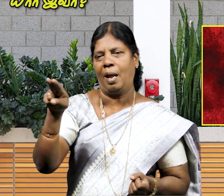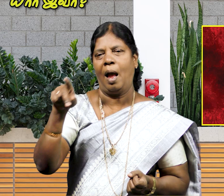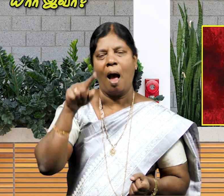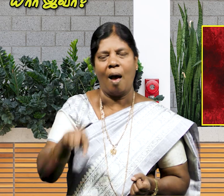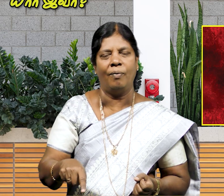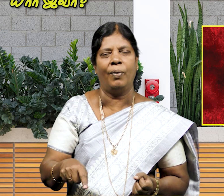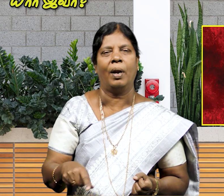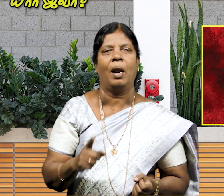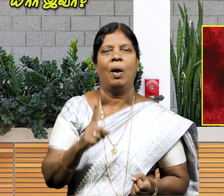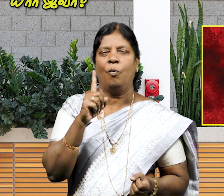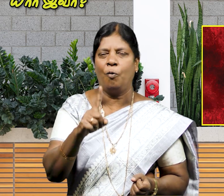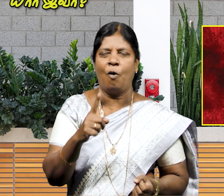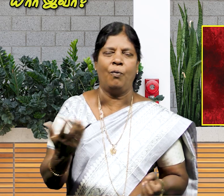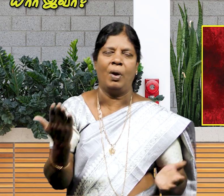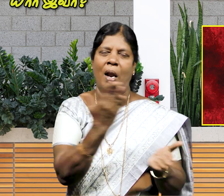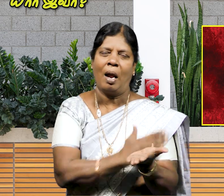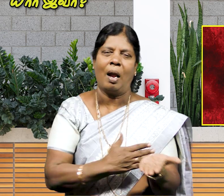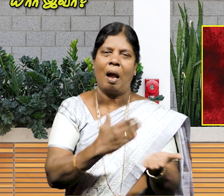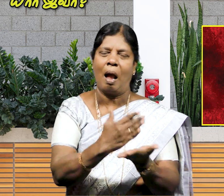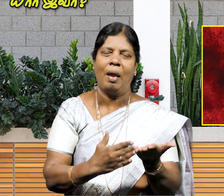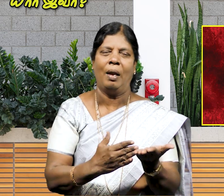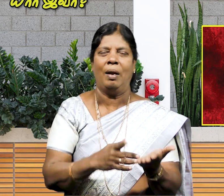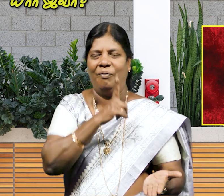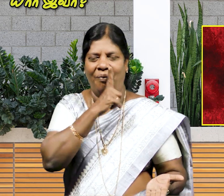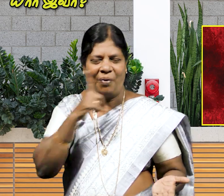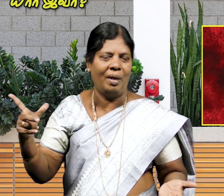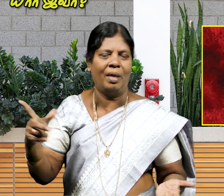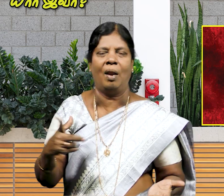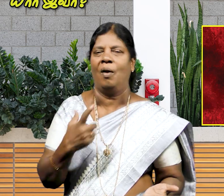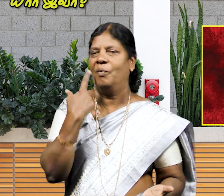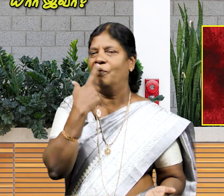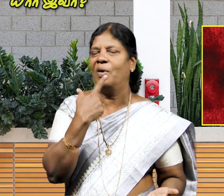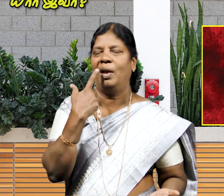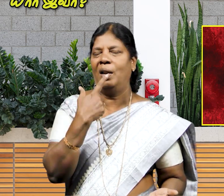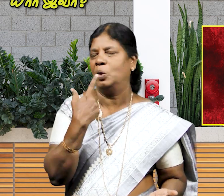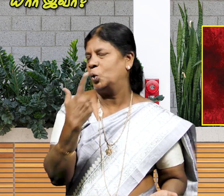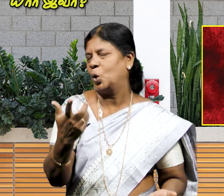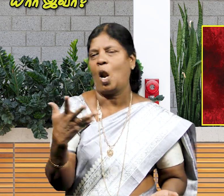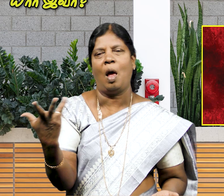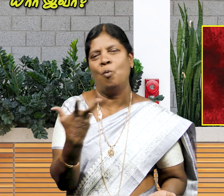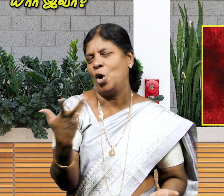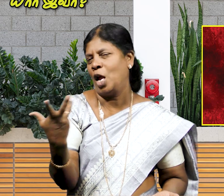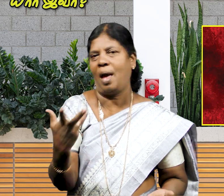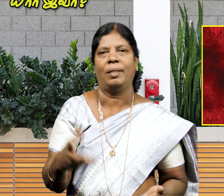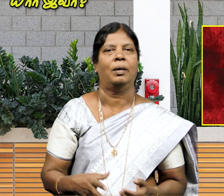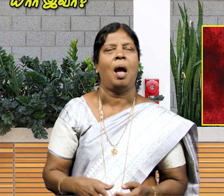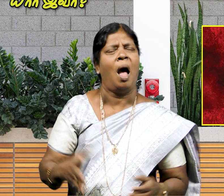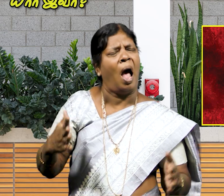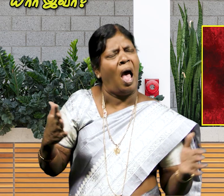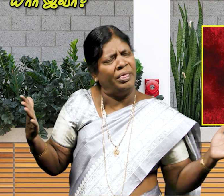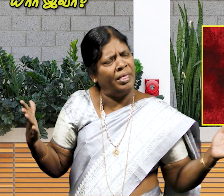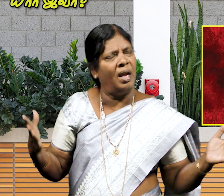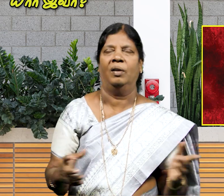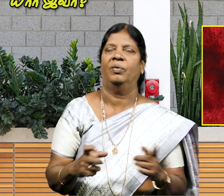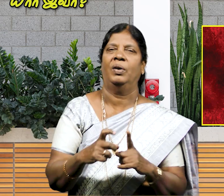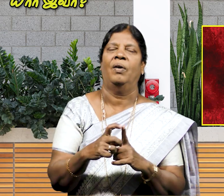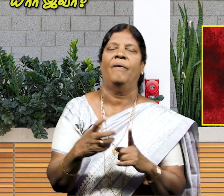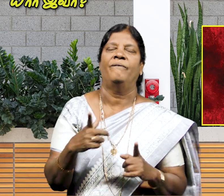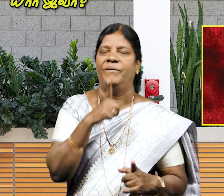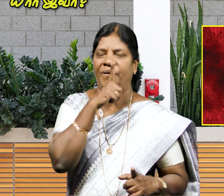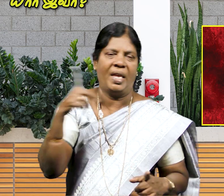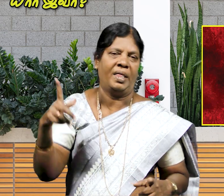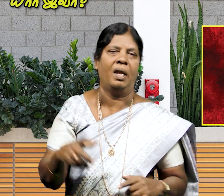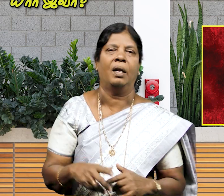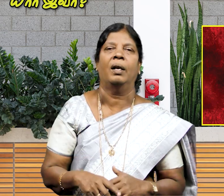சிலுவையிலே அவர் அடைந்த ஒவ்வொரு காயங்களையும் வேதனைகளையும் வாயின் வார்த்தையினாலே வர்ணிக்க முடியாது. அந்த